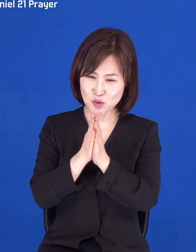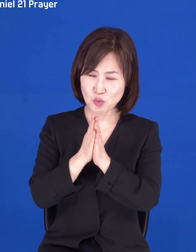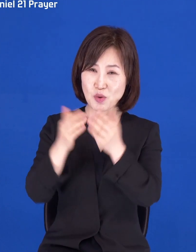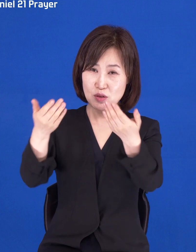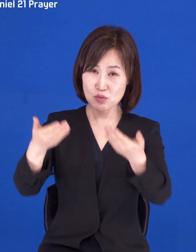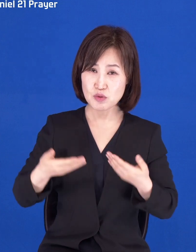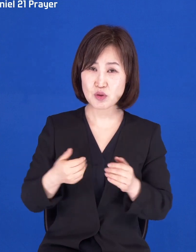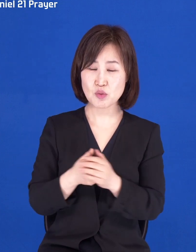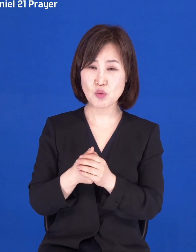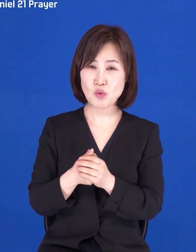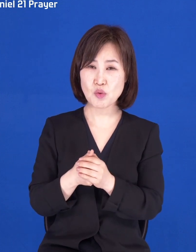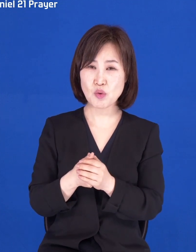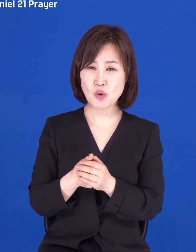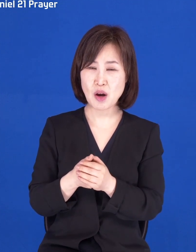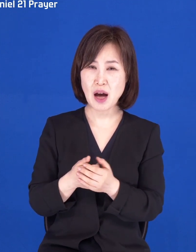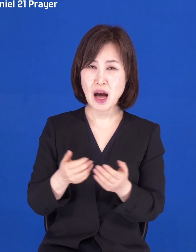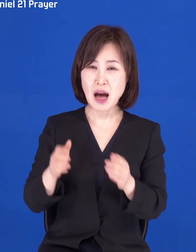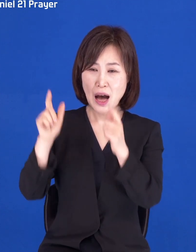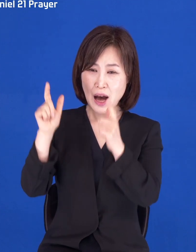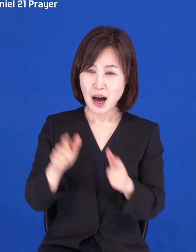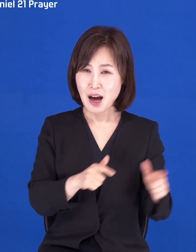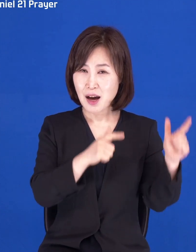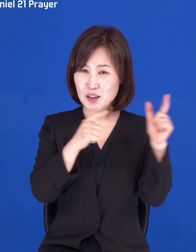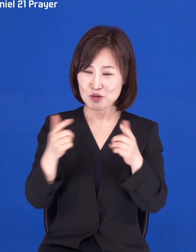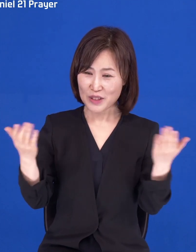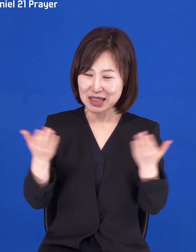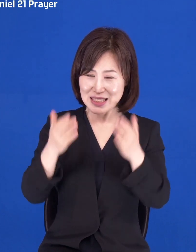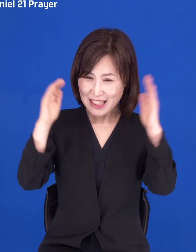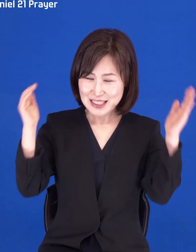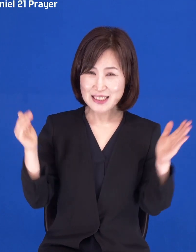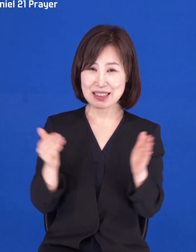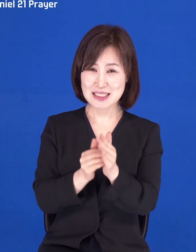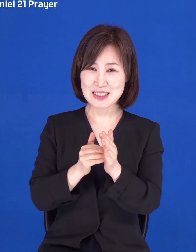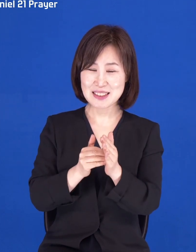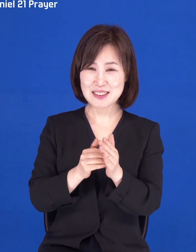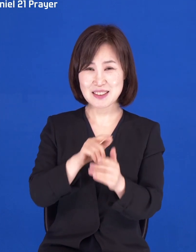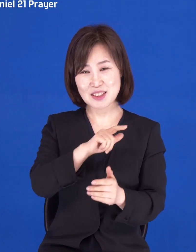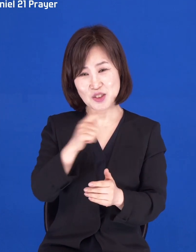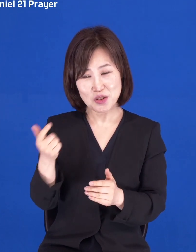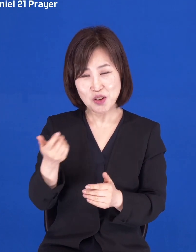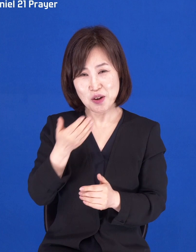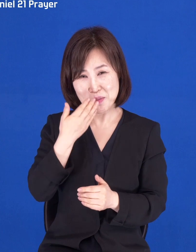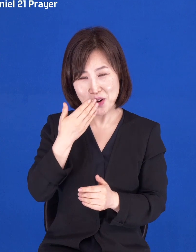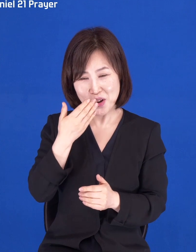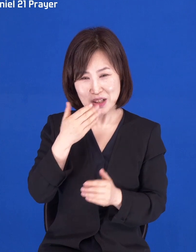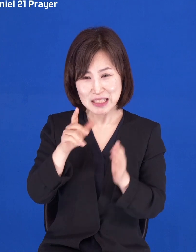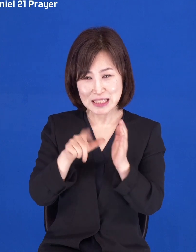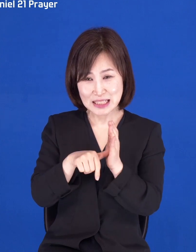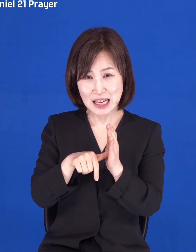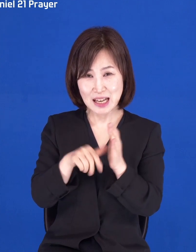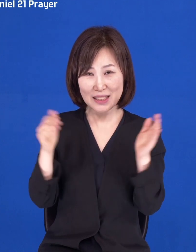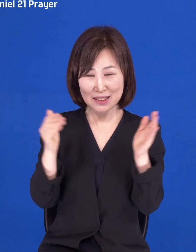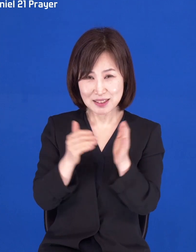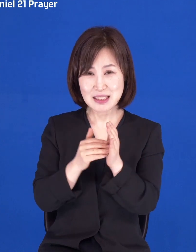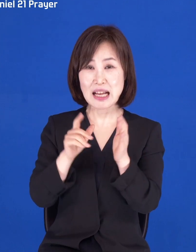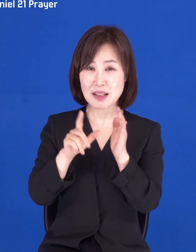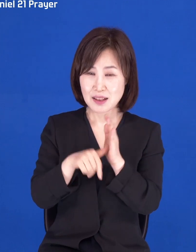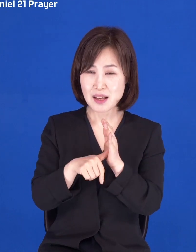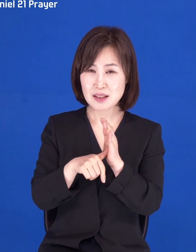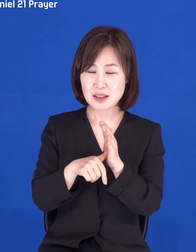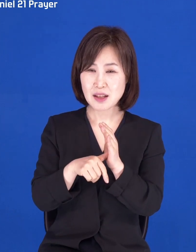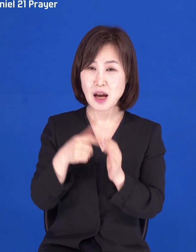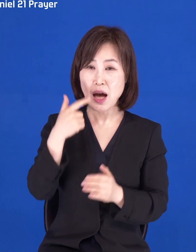그리고 하루 일과를 다 마친 저녁 식사 시간 되면은 그야말로 어른들의 말씀 나눔의